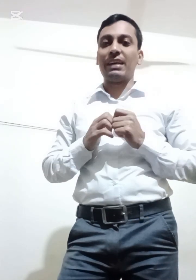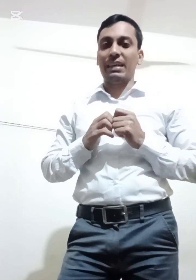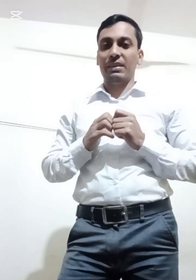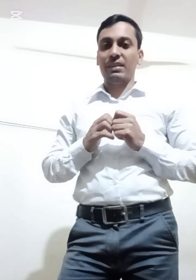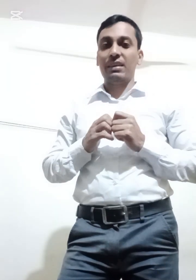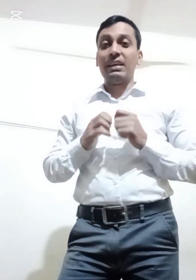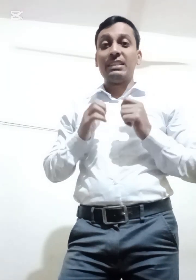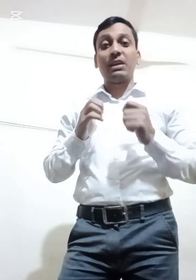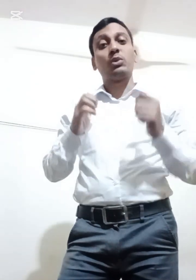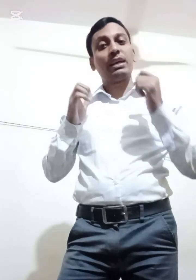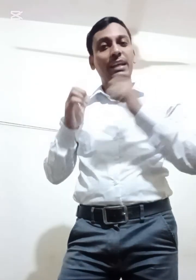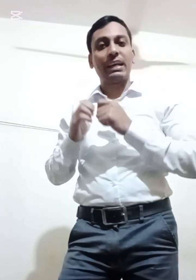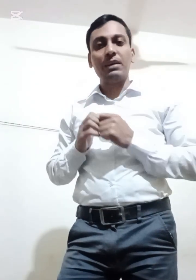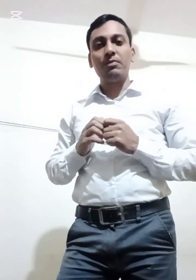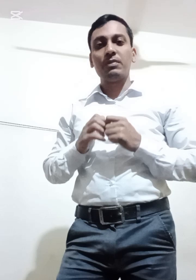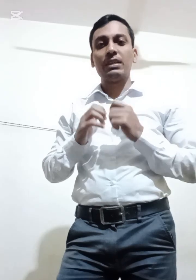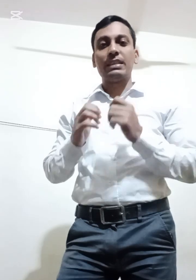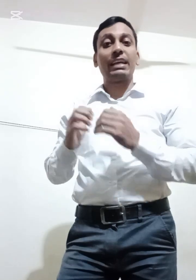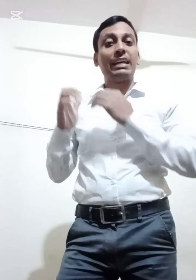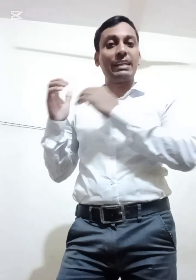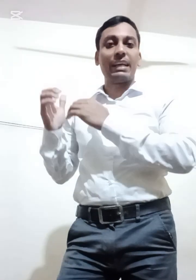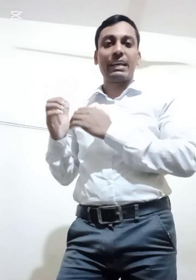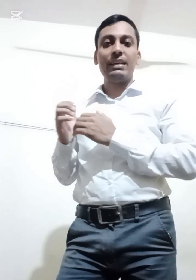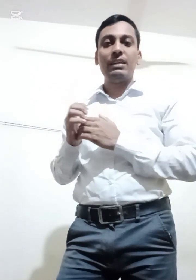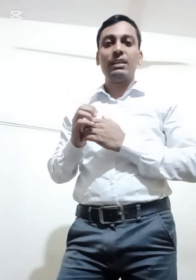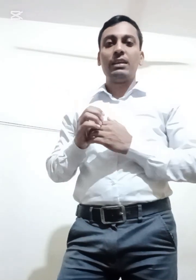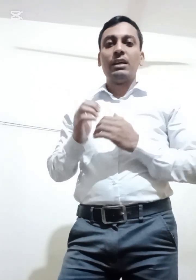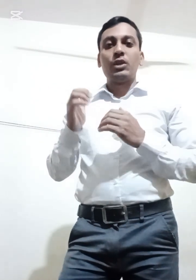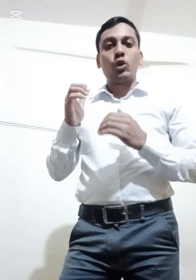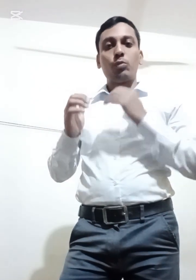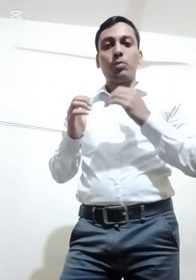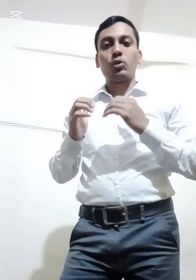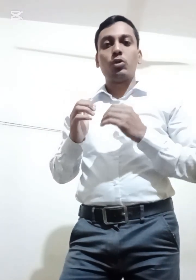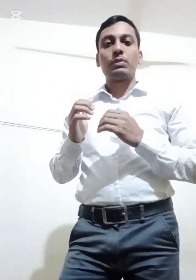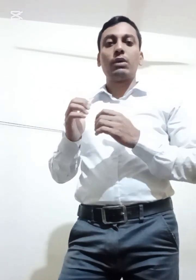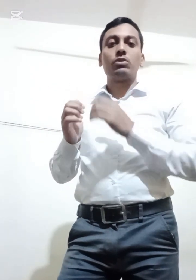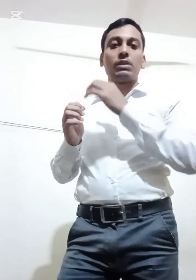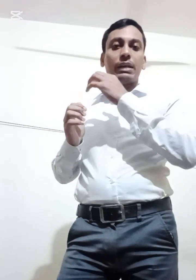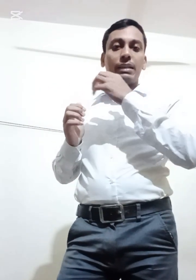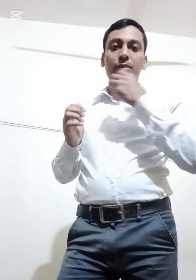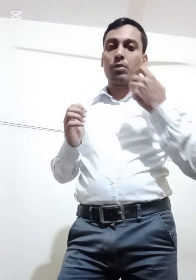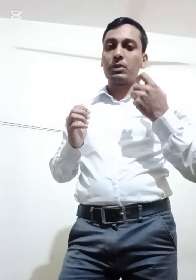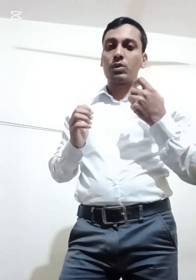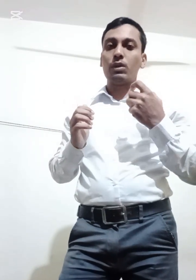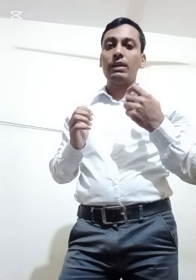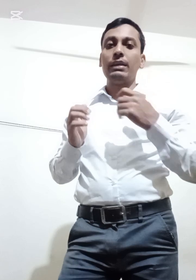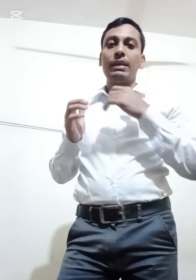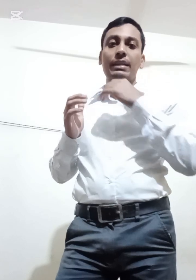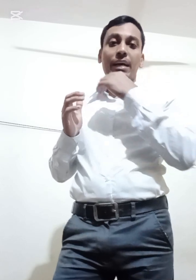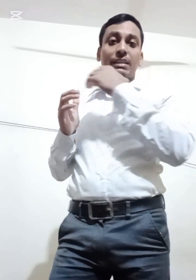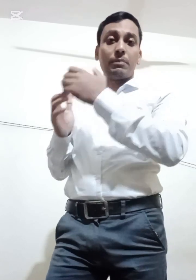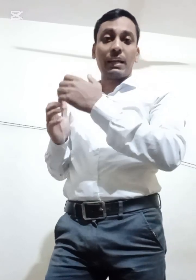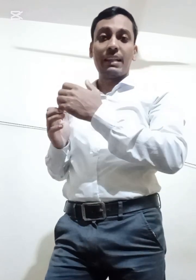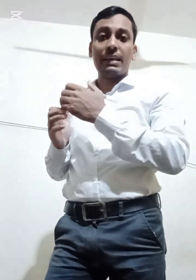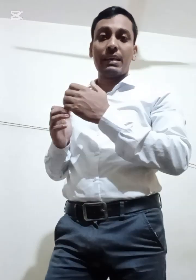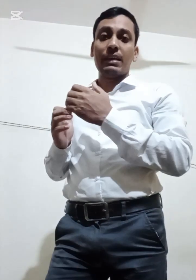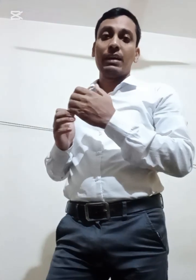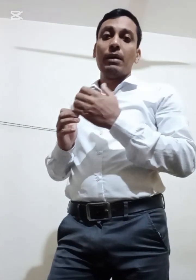দেয়। সে কোথায় থাকে? সে গেটে থাকে। সর্বপ্রথম কেউ গেট দিয়ে প্রবেশ করলে তাকে সে বাধা দেয়, বা